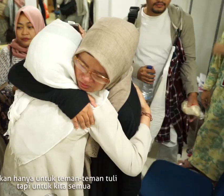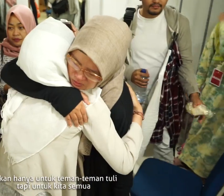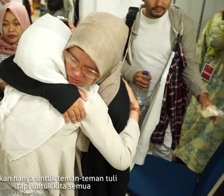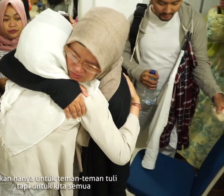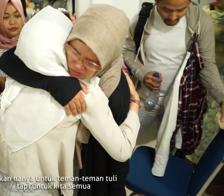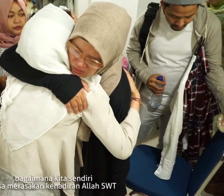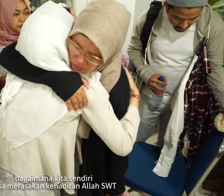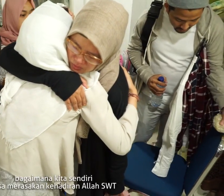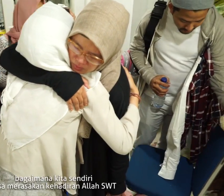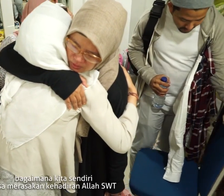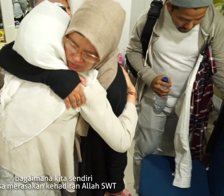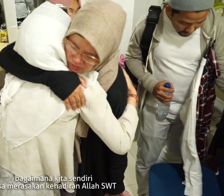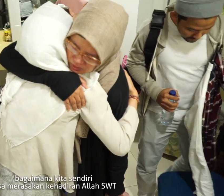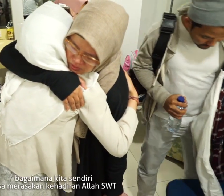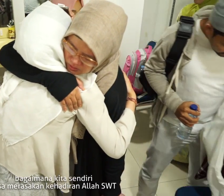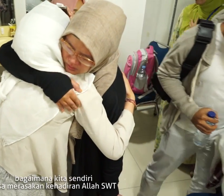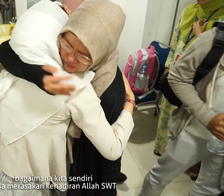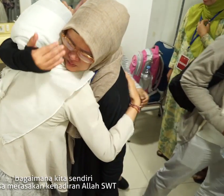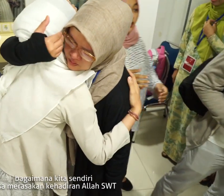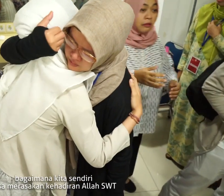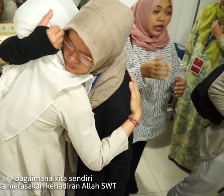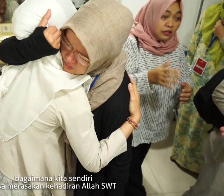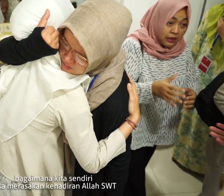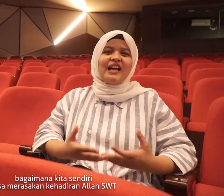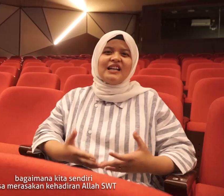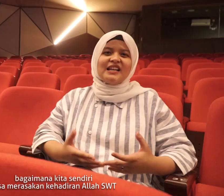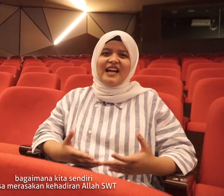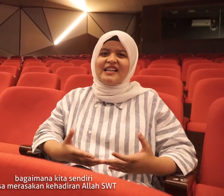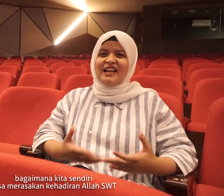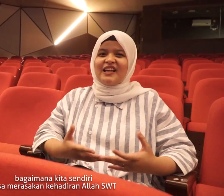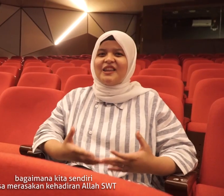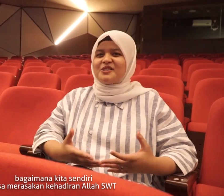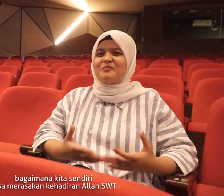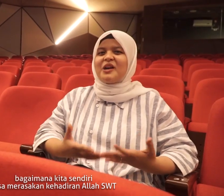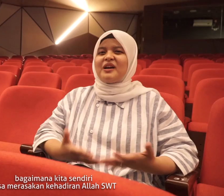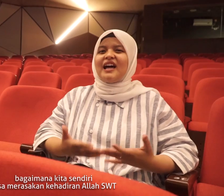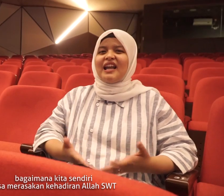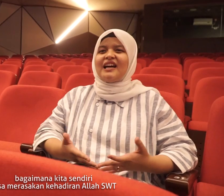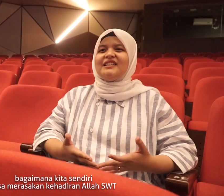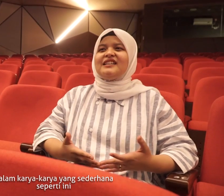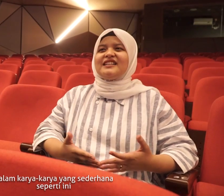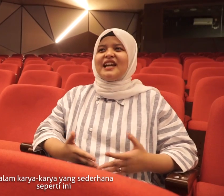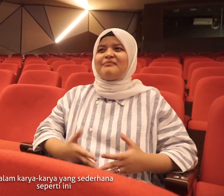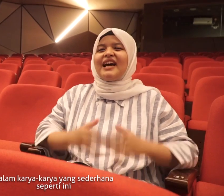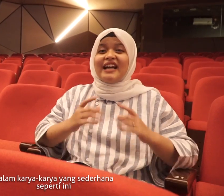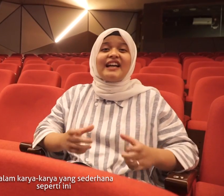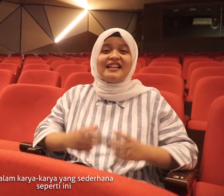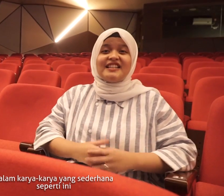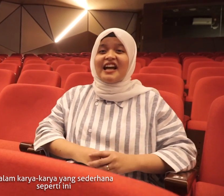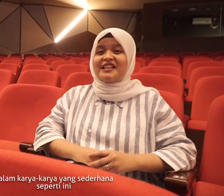semua, bagaimana kita sendiri bisa merasakan kehadiran Allah Subhanahu wa taala dalam karya-karya yang sederhana